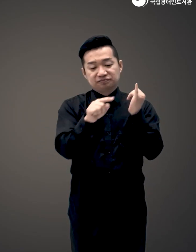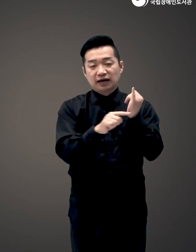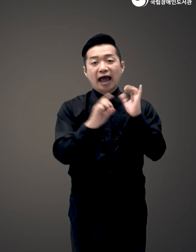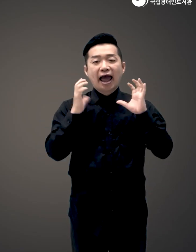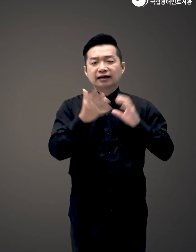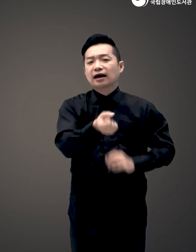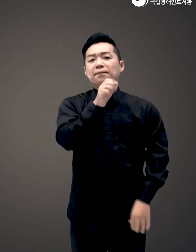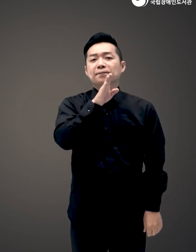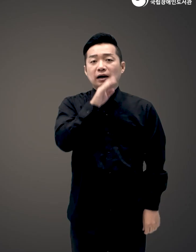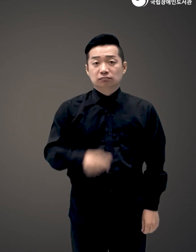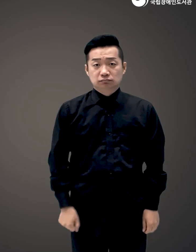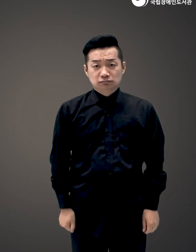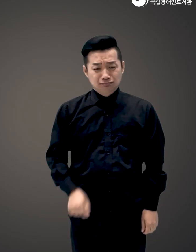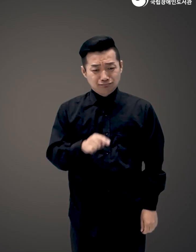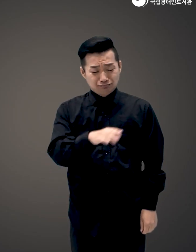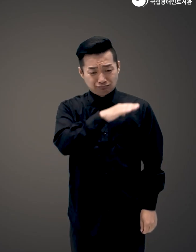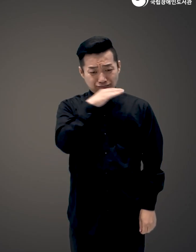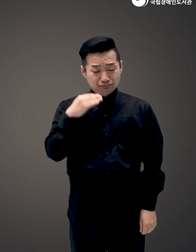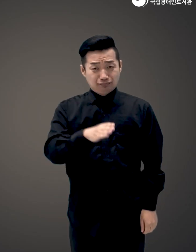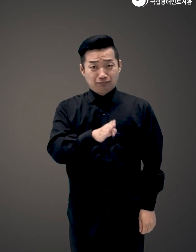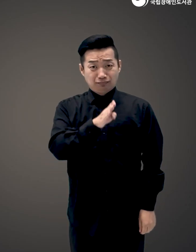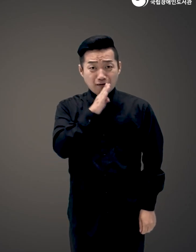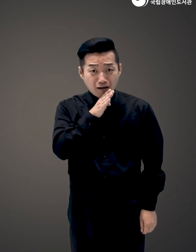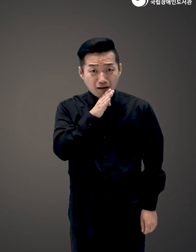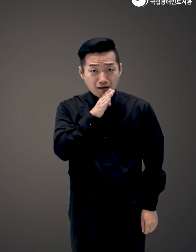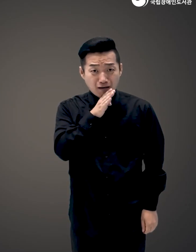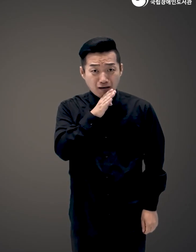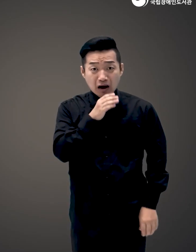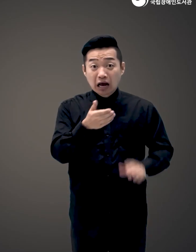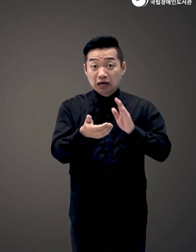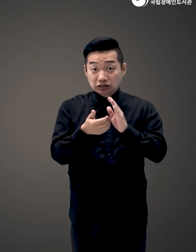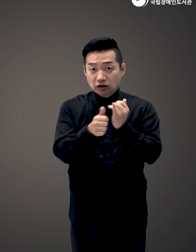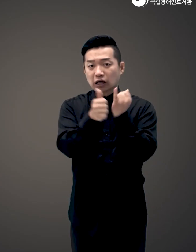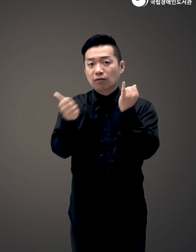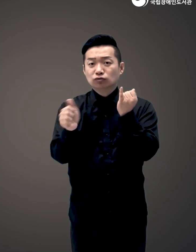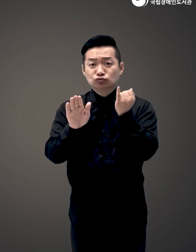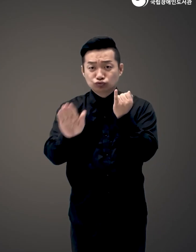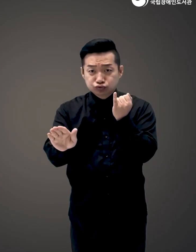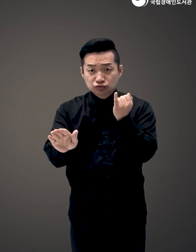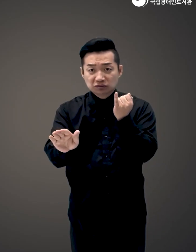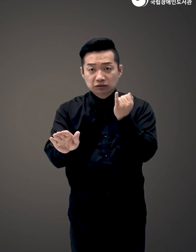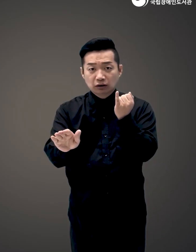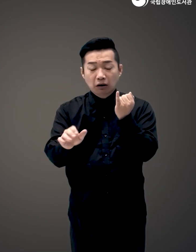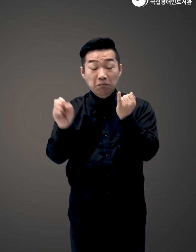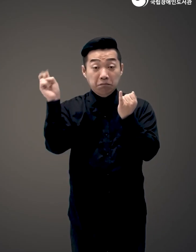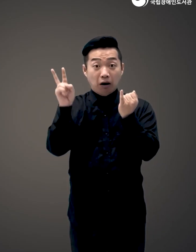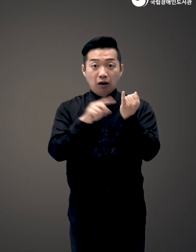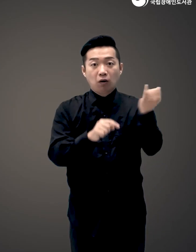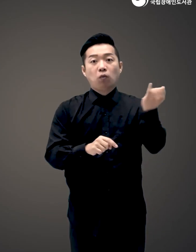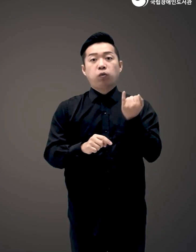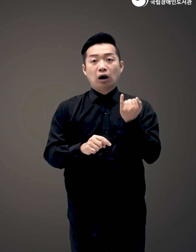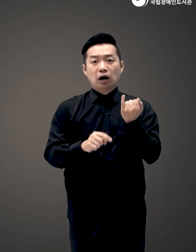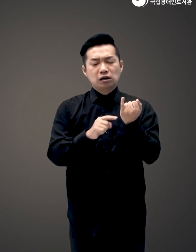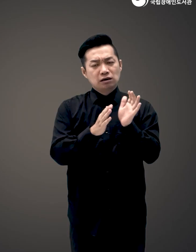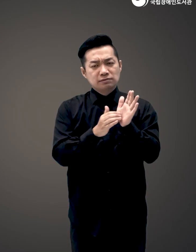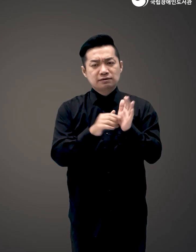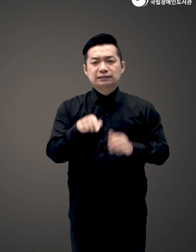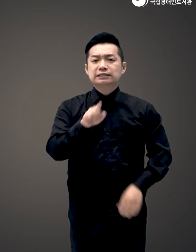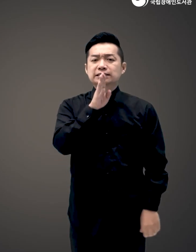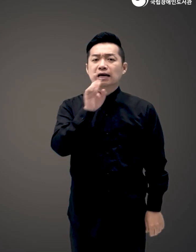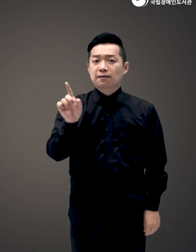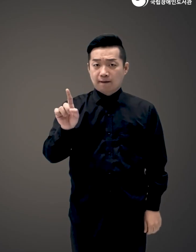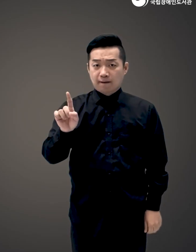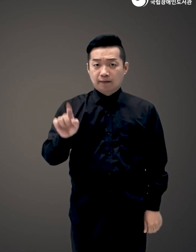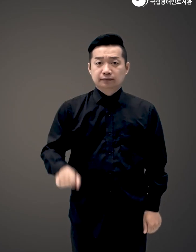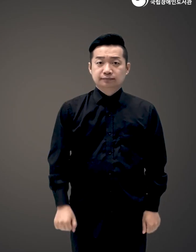전부 뱃속아일 거라는데 이거 맞는 거야? 전 남편의 죽음 이후 기다렸다는 듯 가족 앞에 나타난